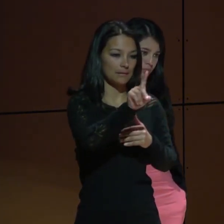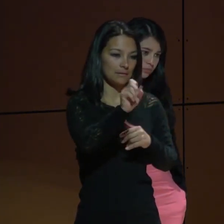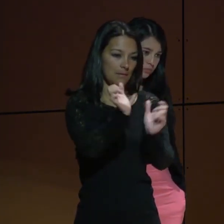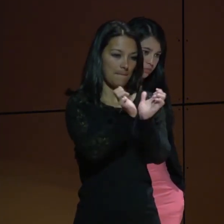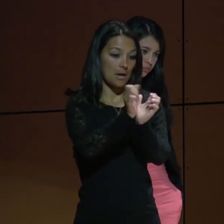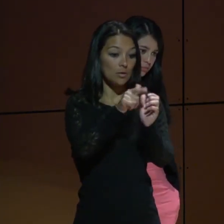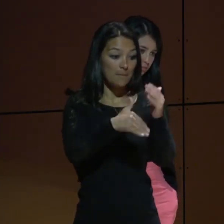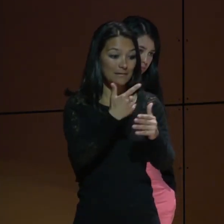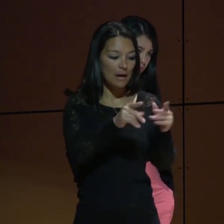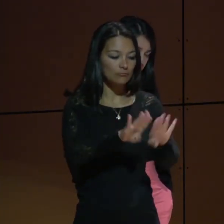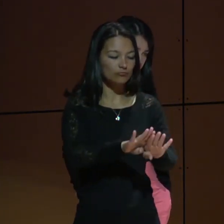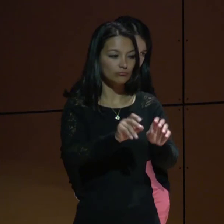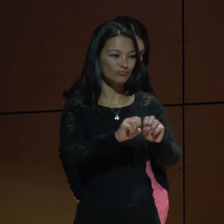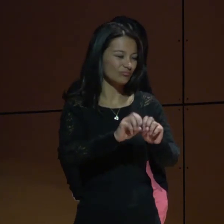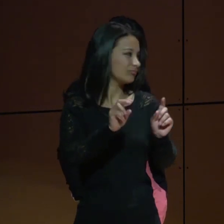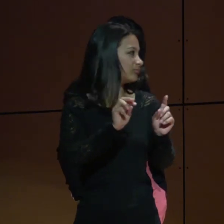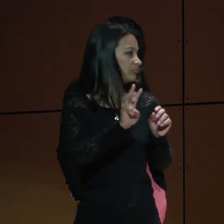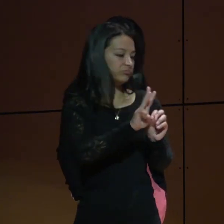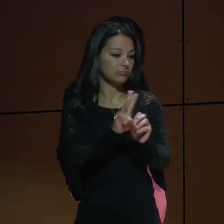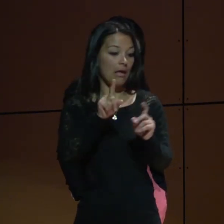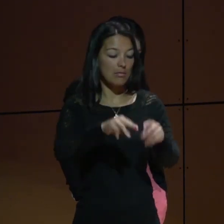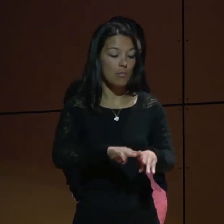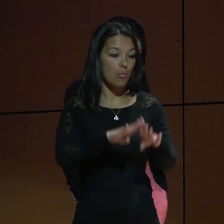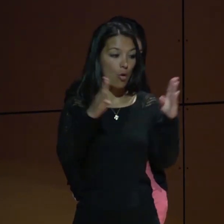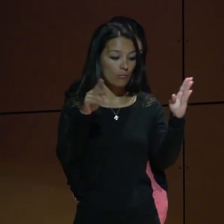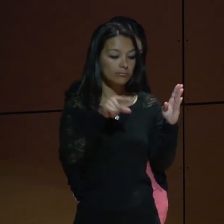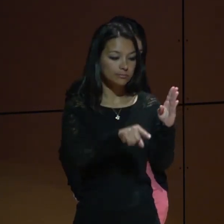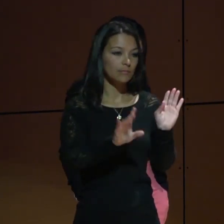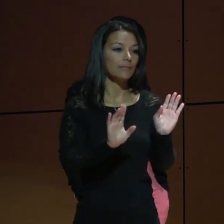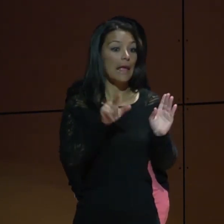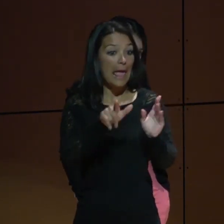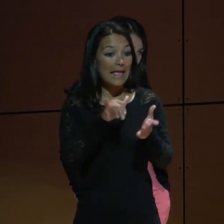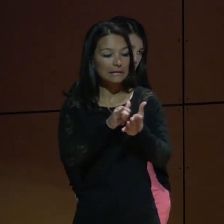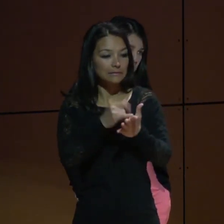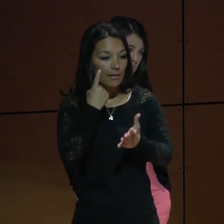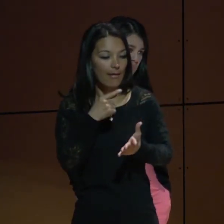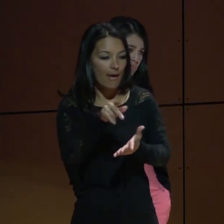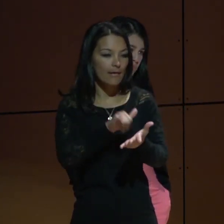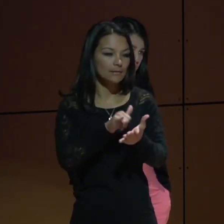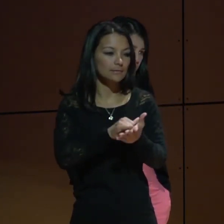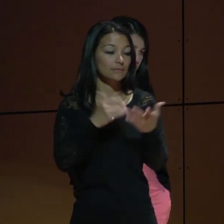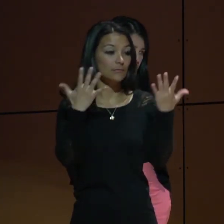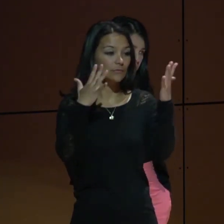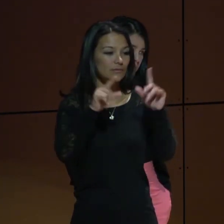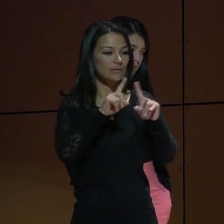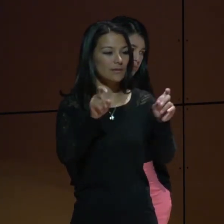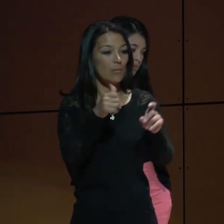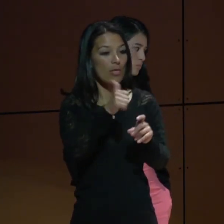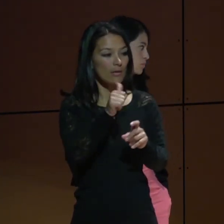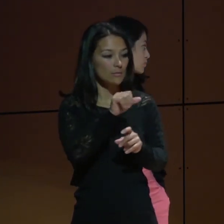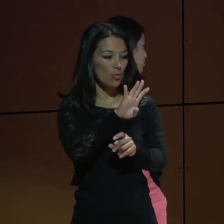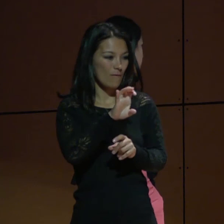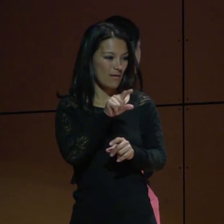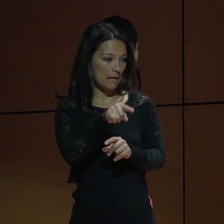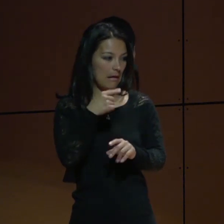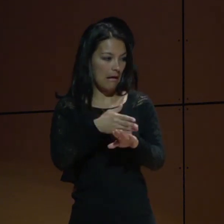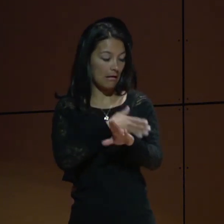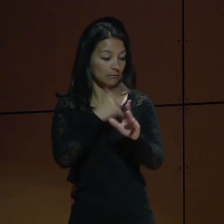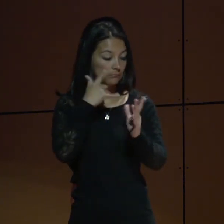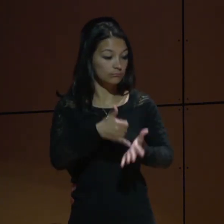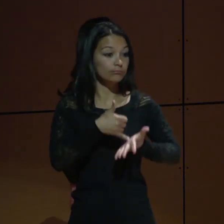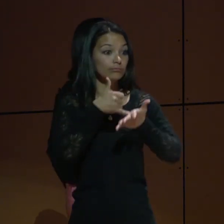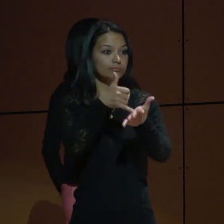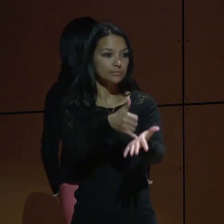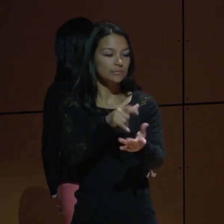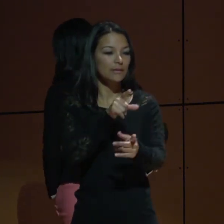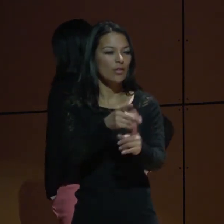Ese día celebraremos la 19ª edición del premio Compartir en el